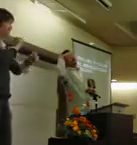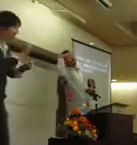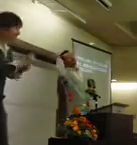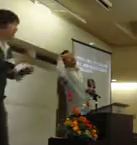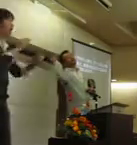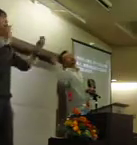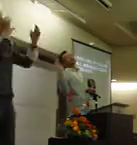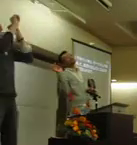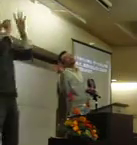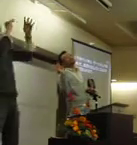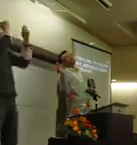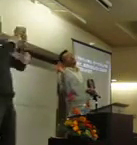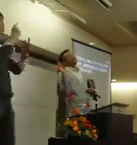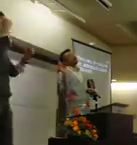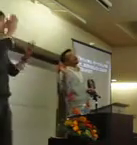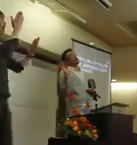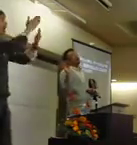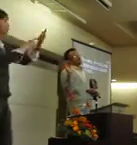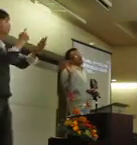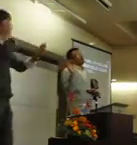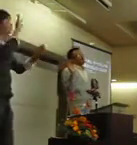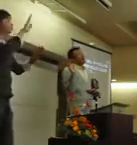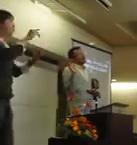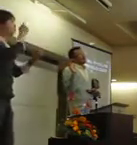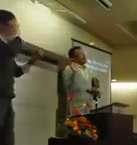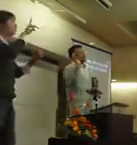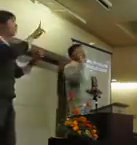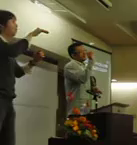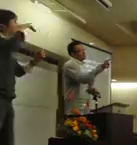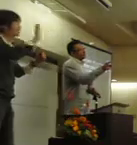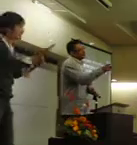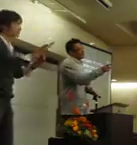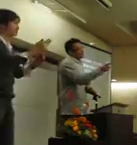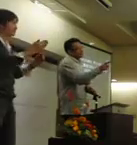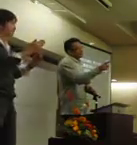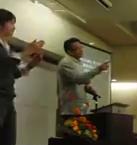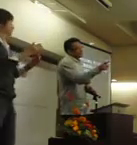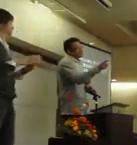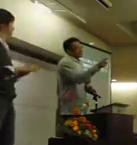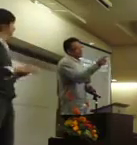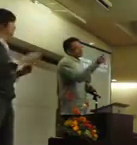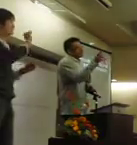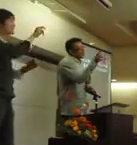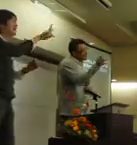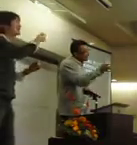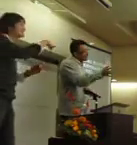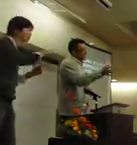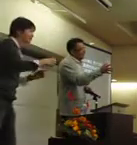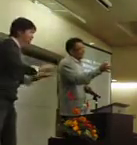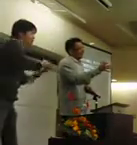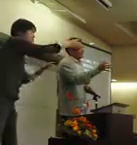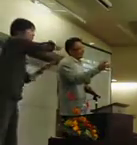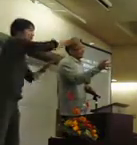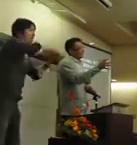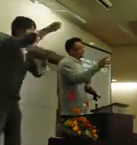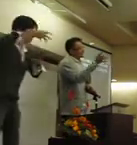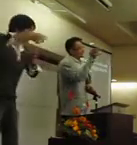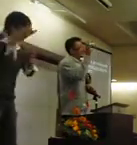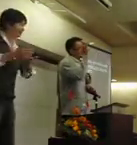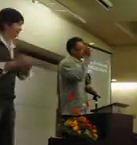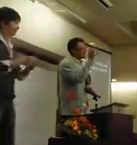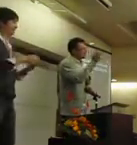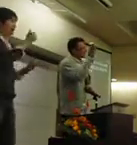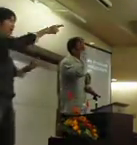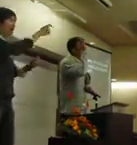脳半分脳死状態。サリンを撒いた